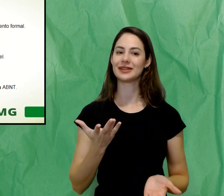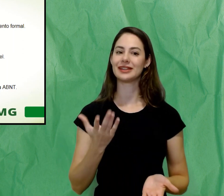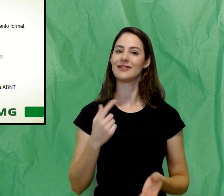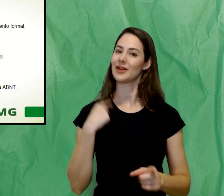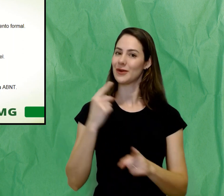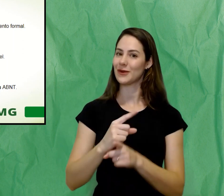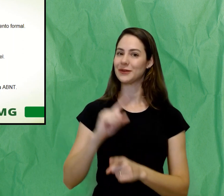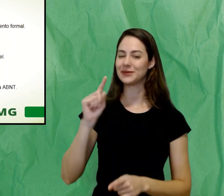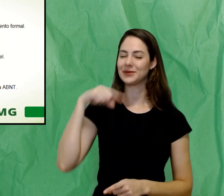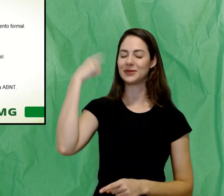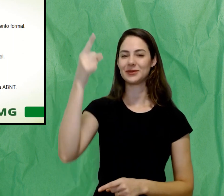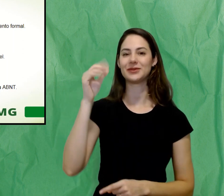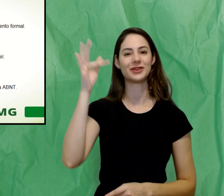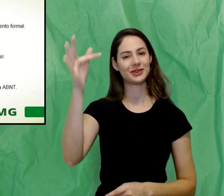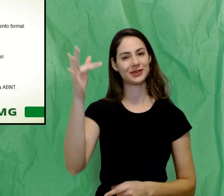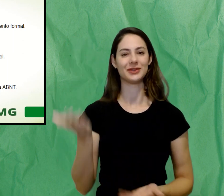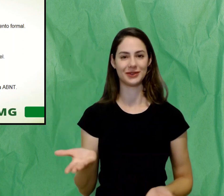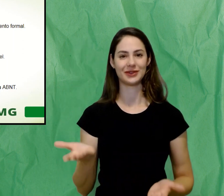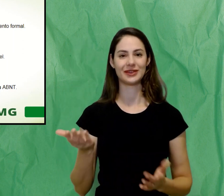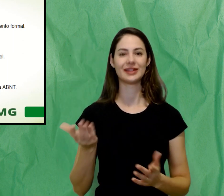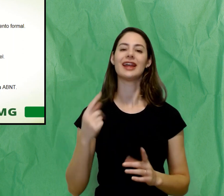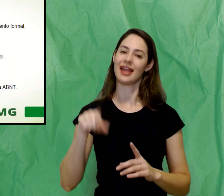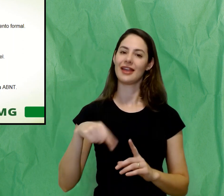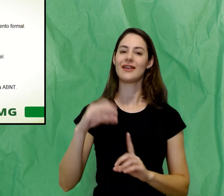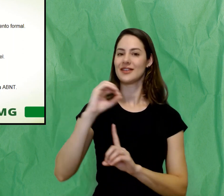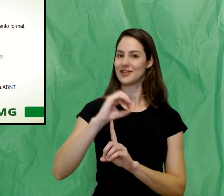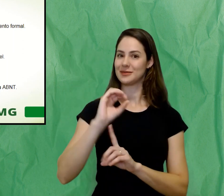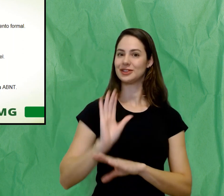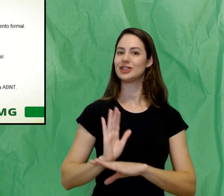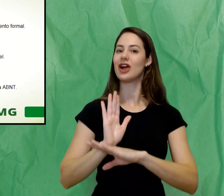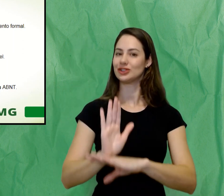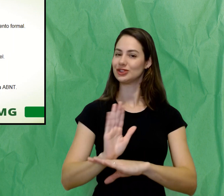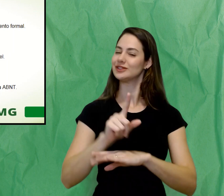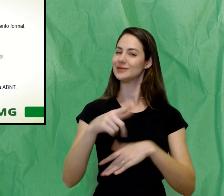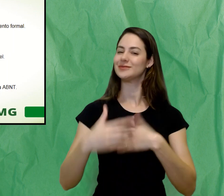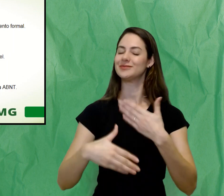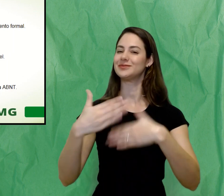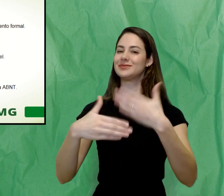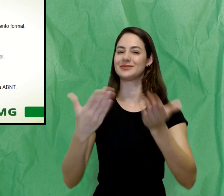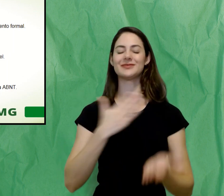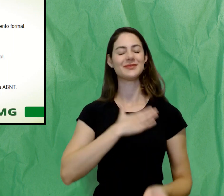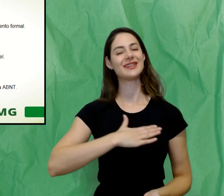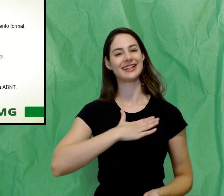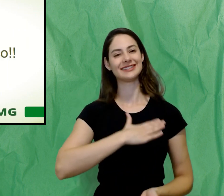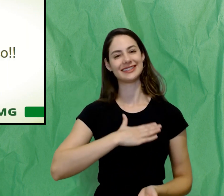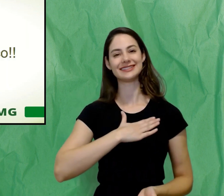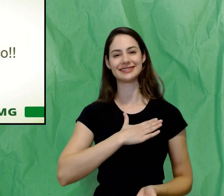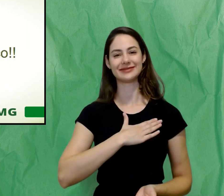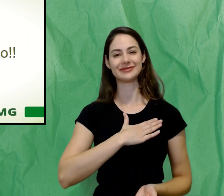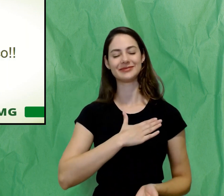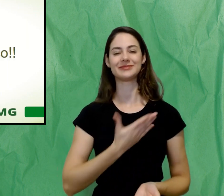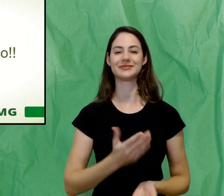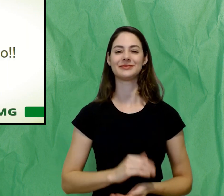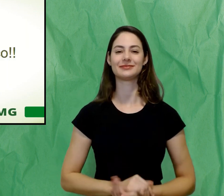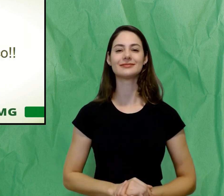vemos em uma outra oportunidade, tá? É o IFMG ajudando você a ir mais longe. Foi um prazer tê-lo conosco.